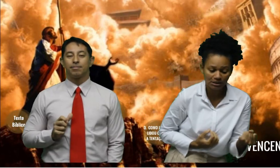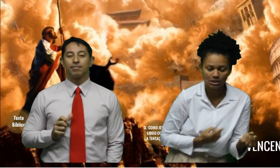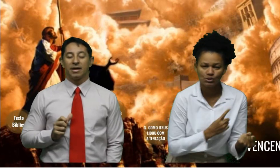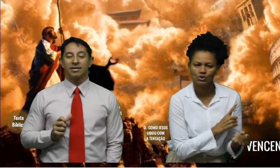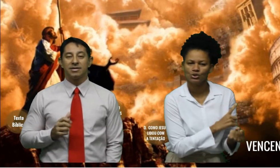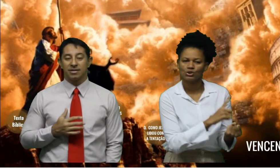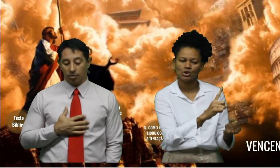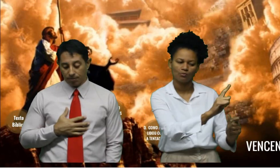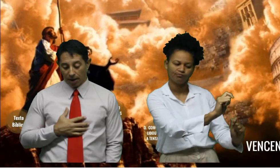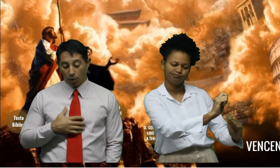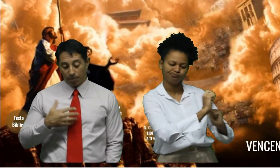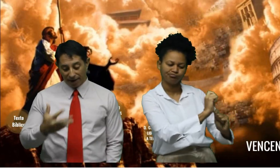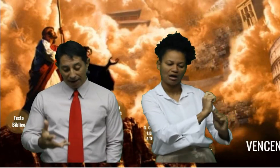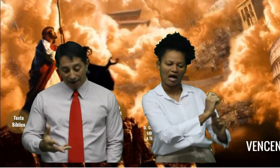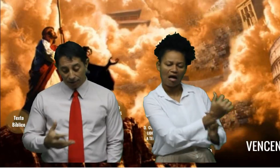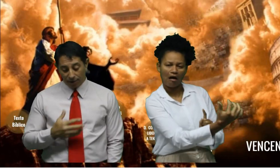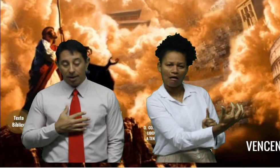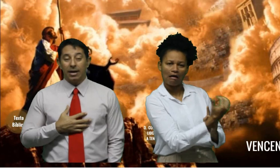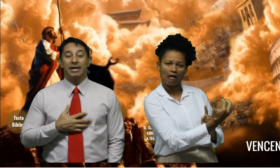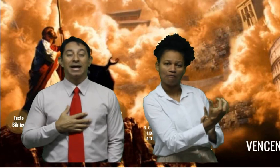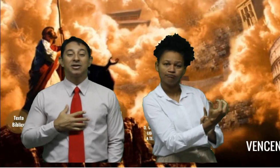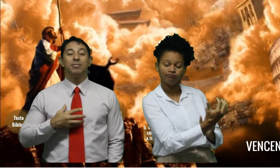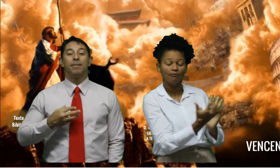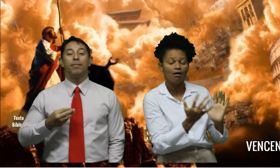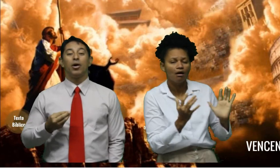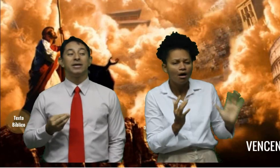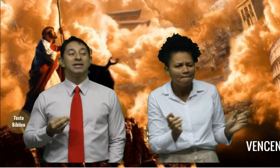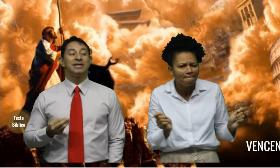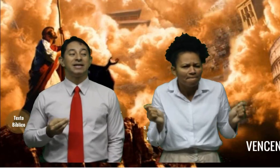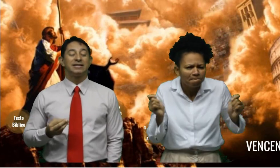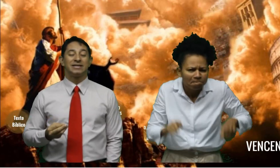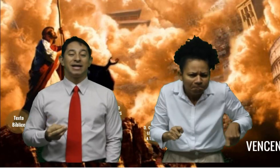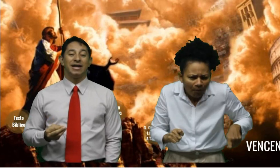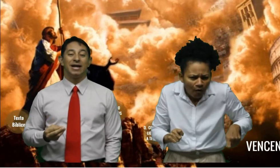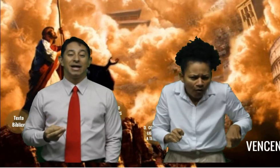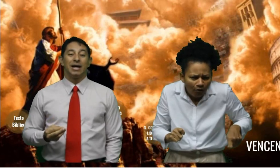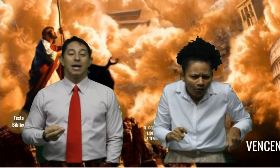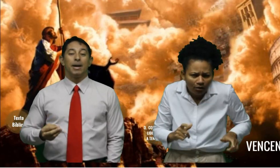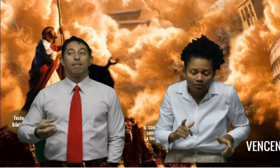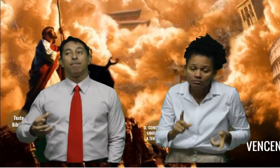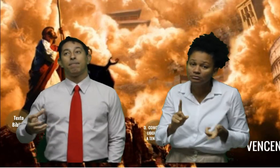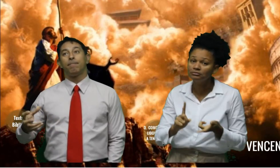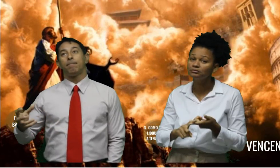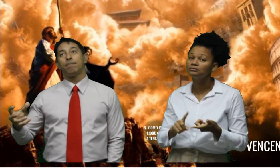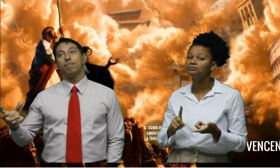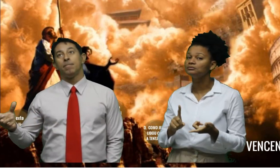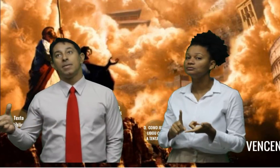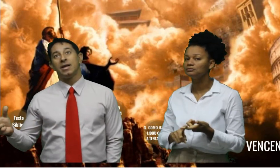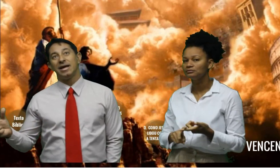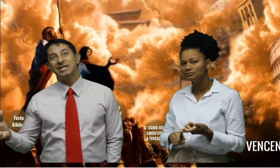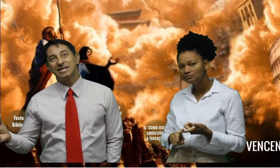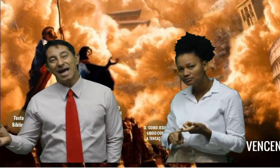à tentação, ao pecado. E ela também pode exercer